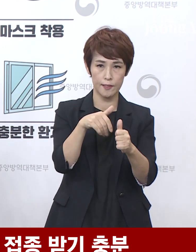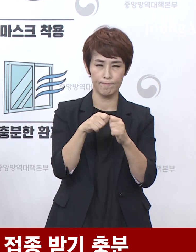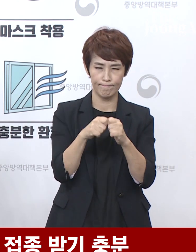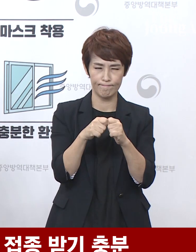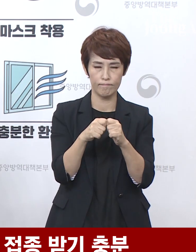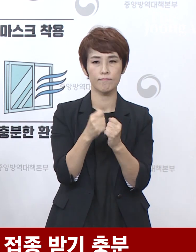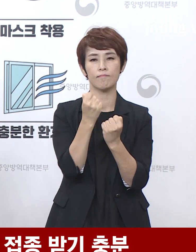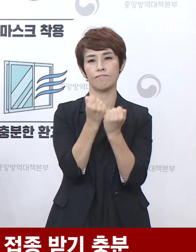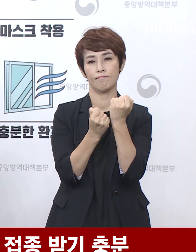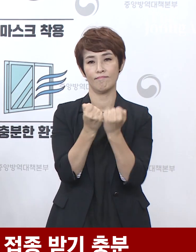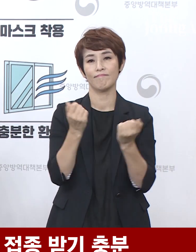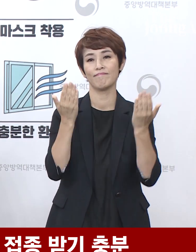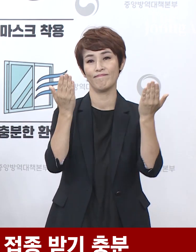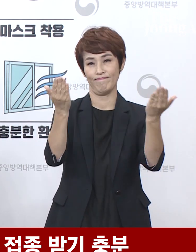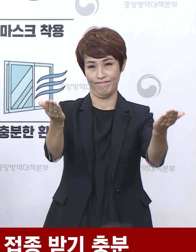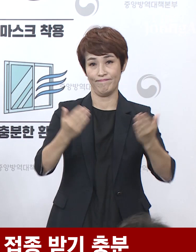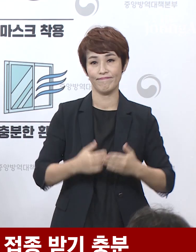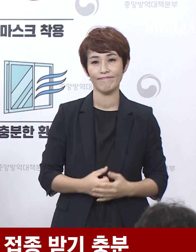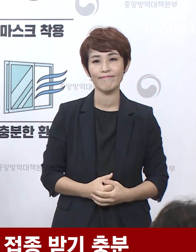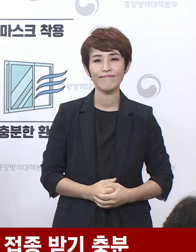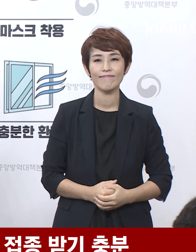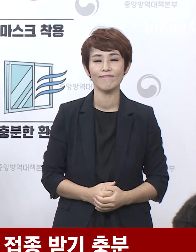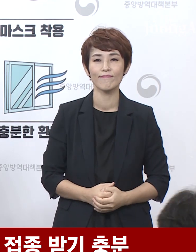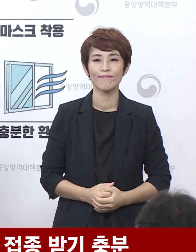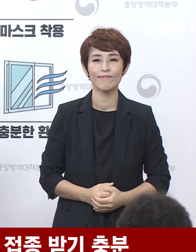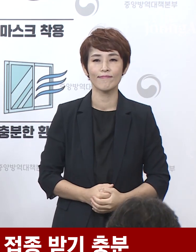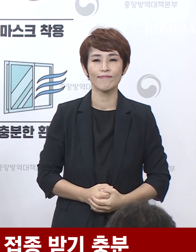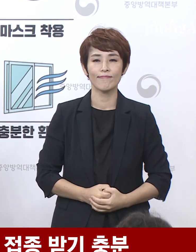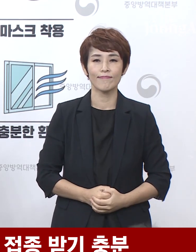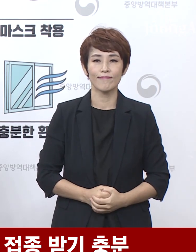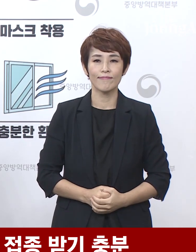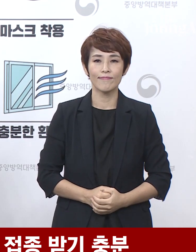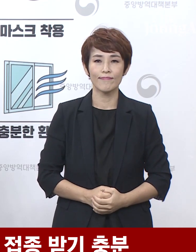소상하고 투명하게 설명드리고 안내하도록 하겠습니다.